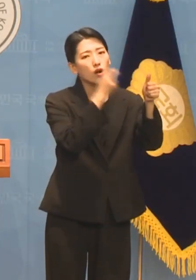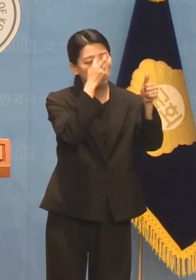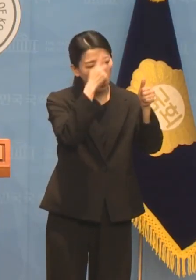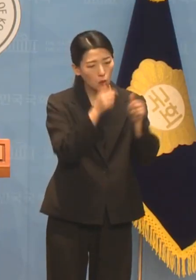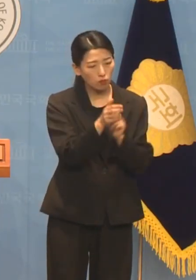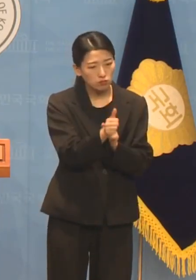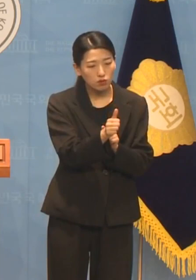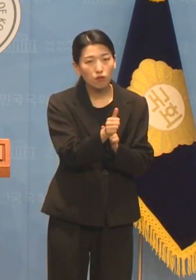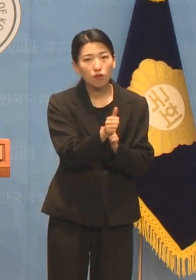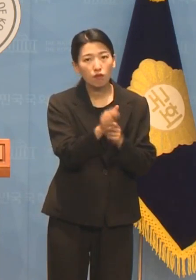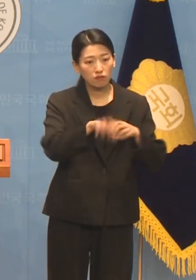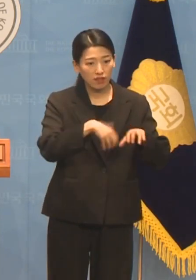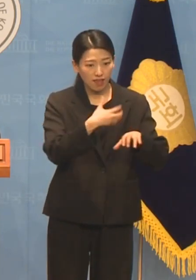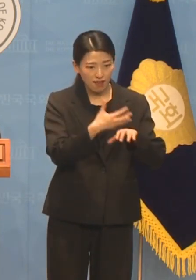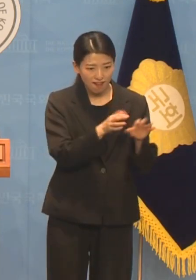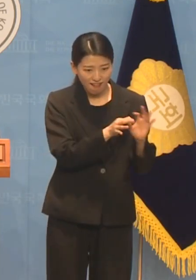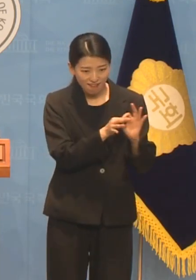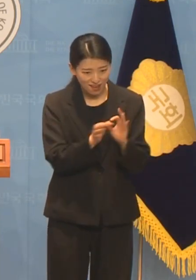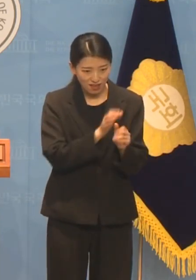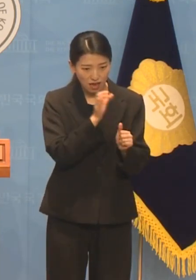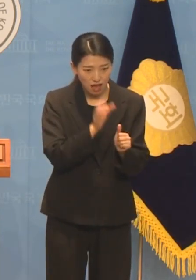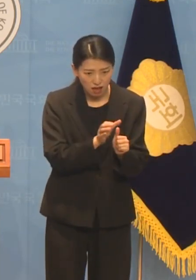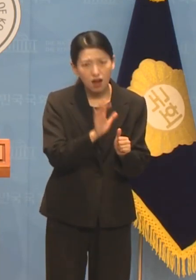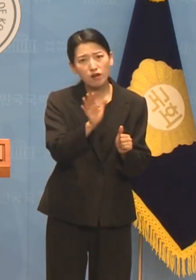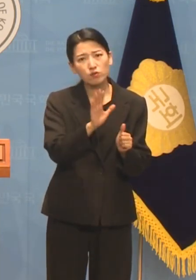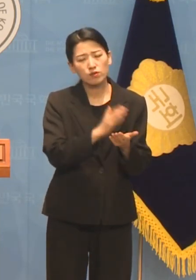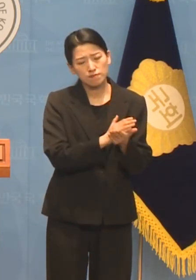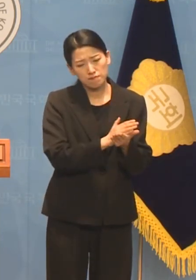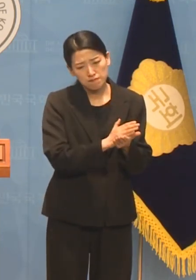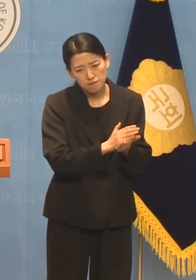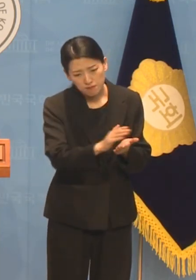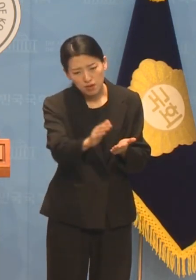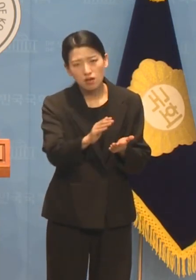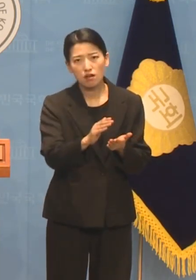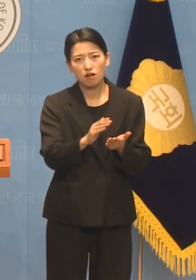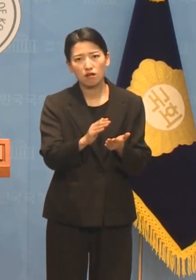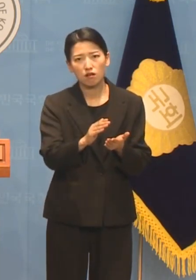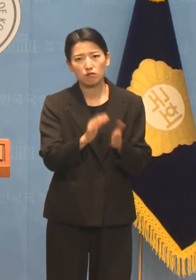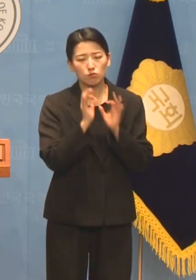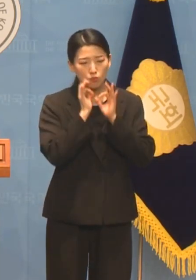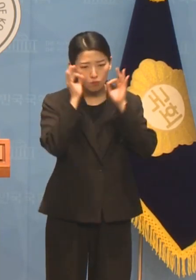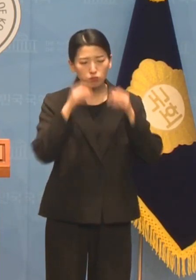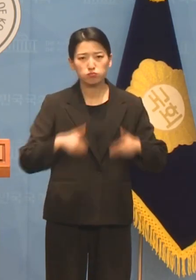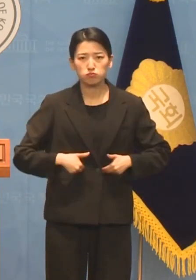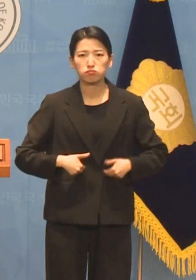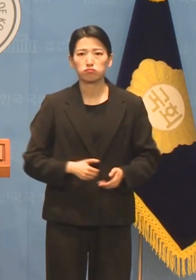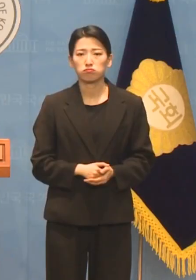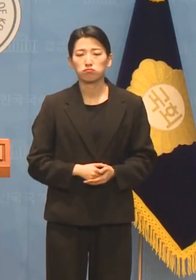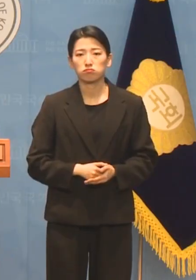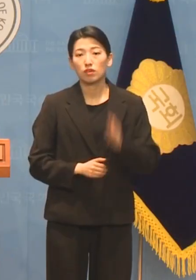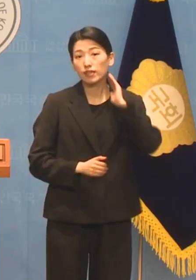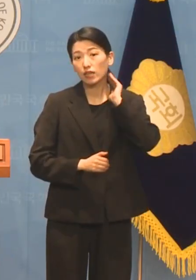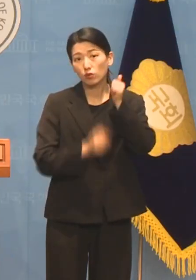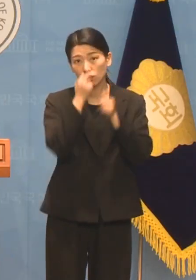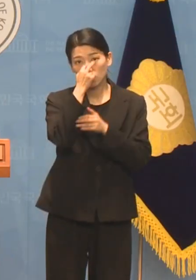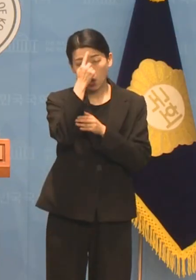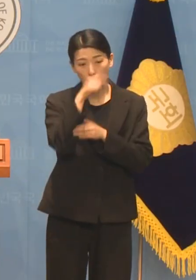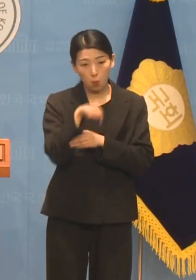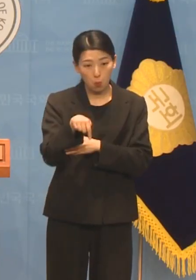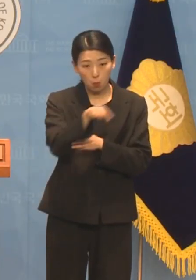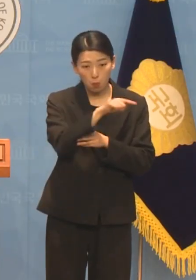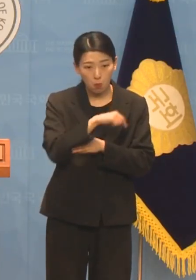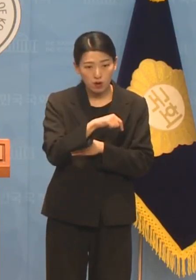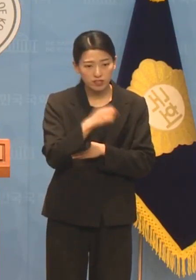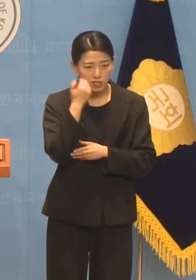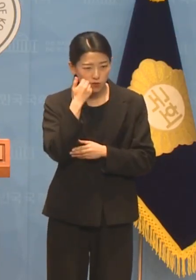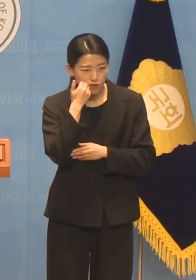해임 제청이 아니라 내란 청산 연판장을 수용해야 합니다. 대통령 경호처 경호관들이 연판장을